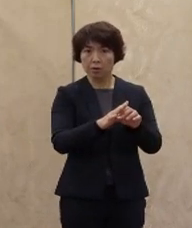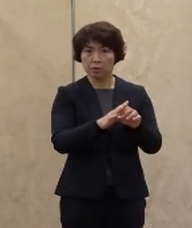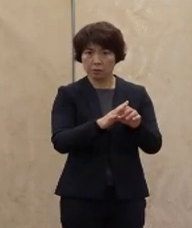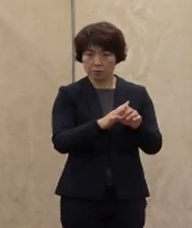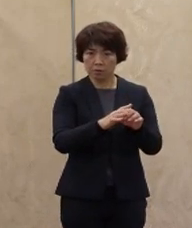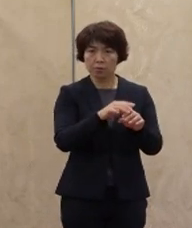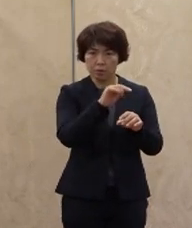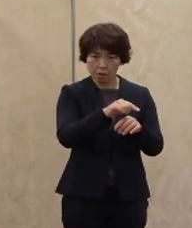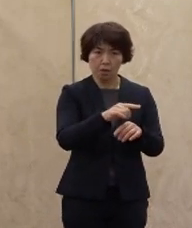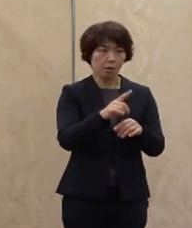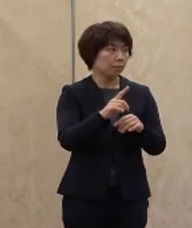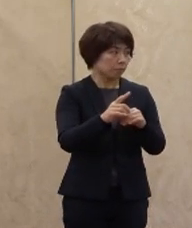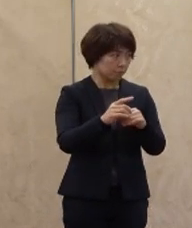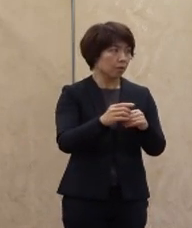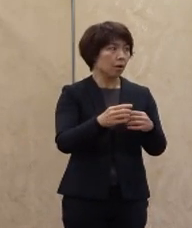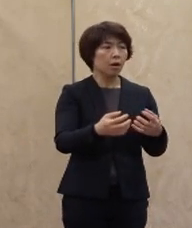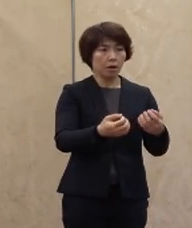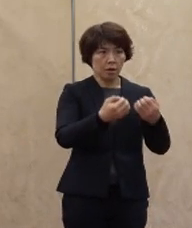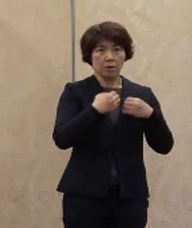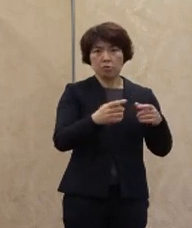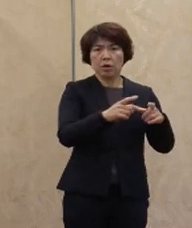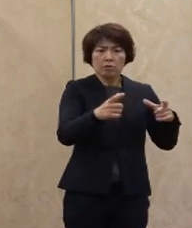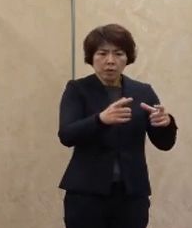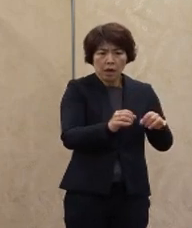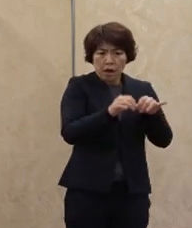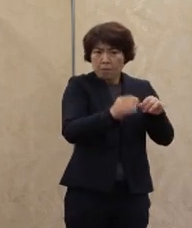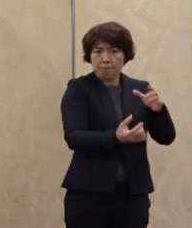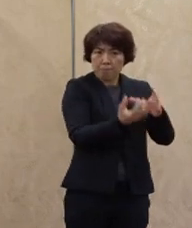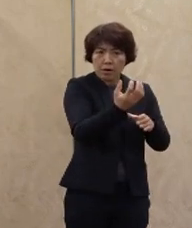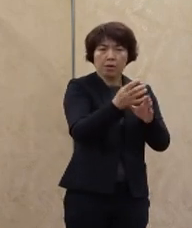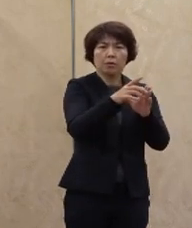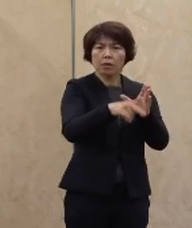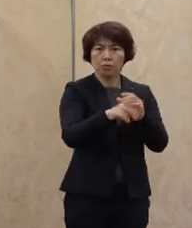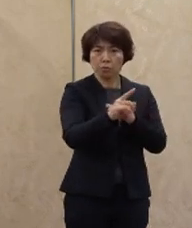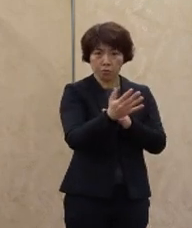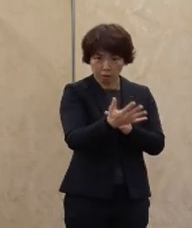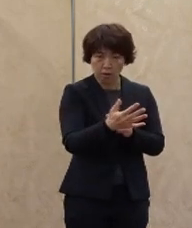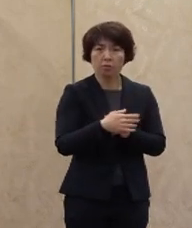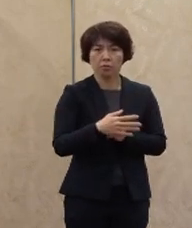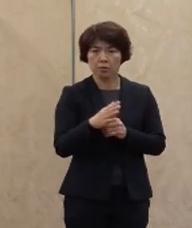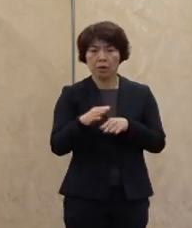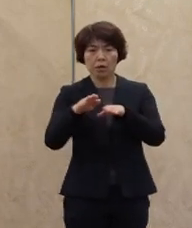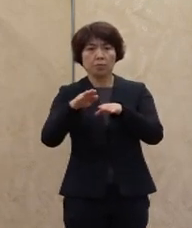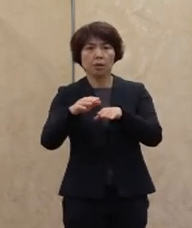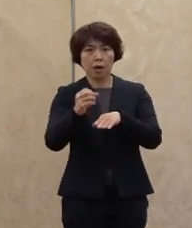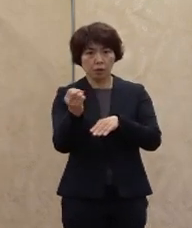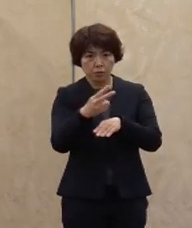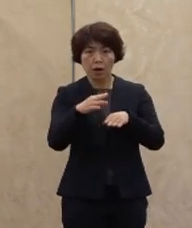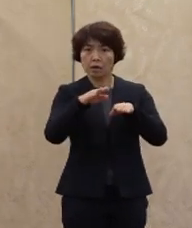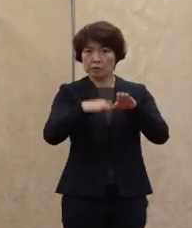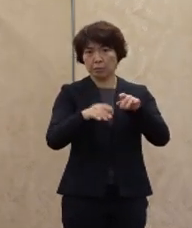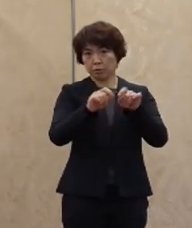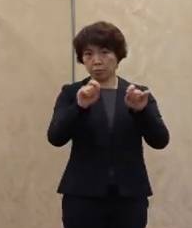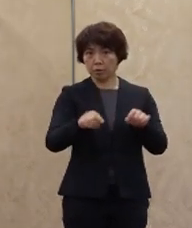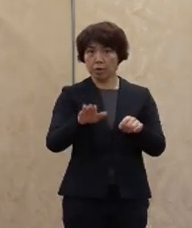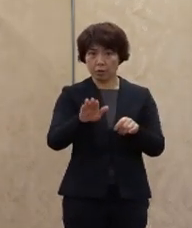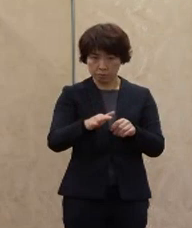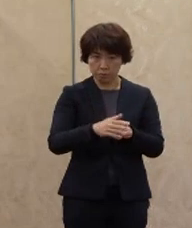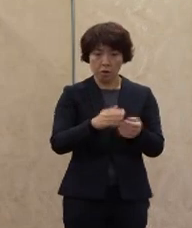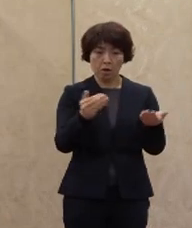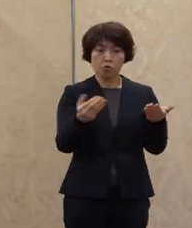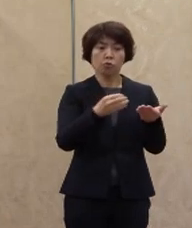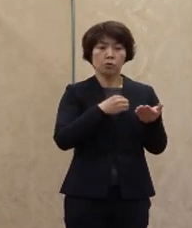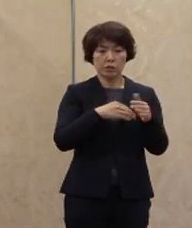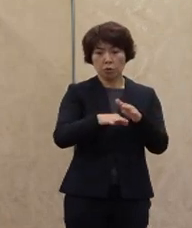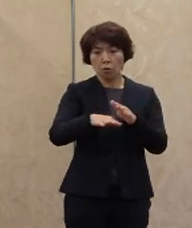線確保しづらいじゃないか、医療従事者あの職員の理解もなかなか得られない、あるいはこの差別というのがまだこうある中でね、職員の